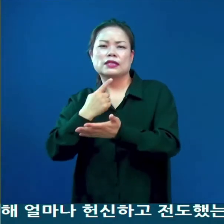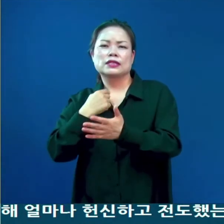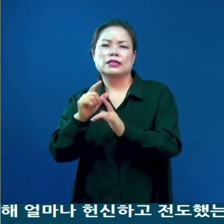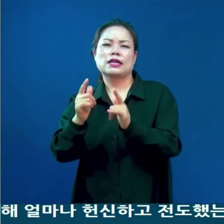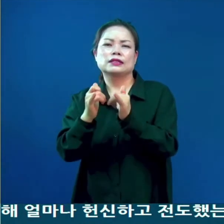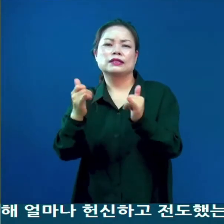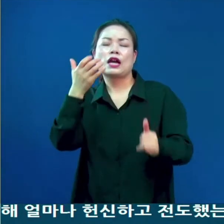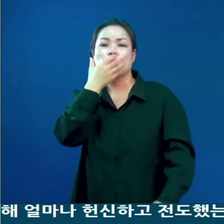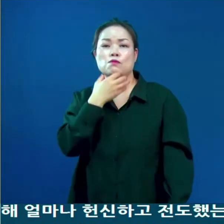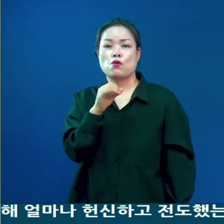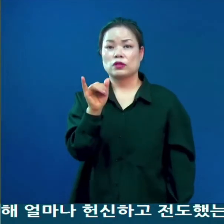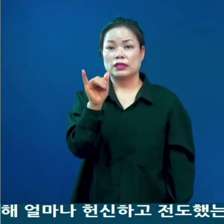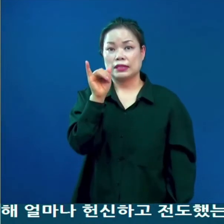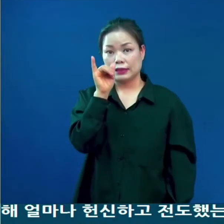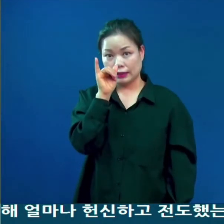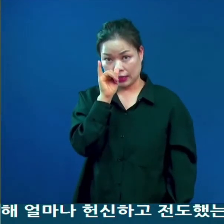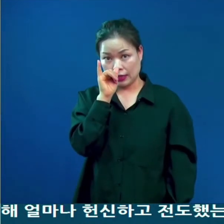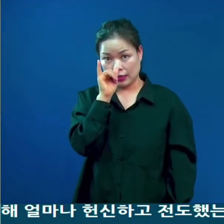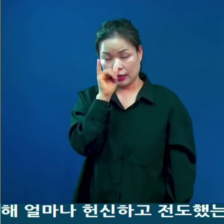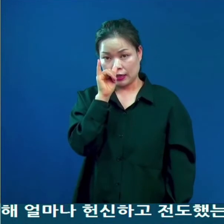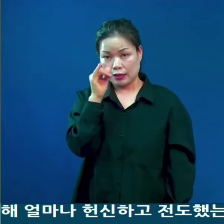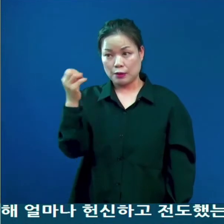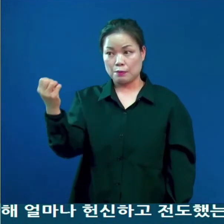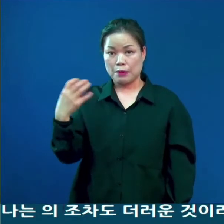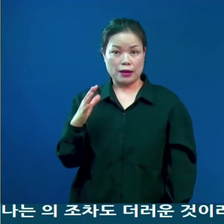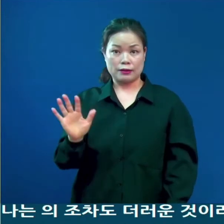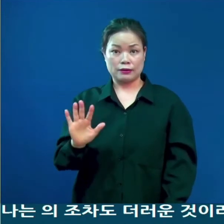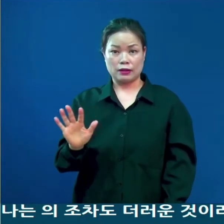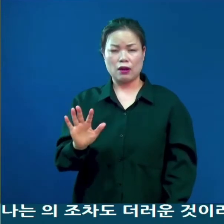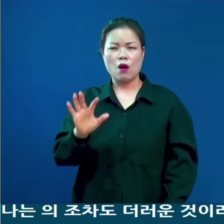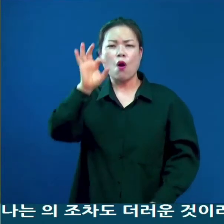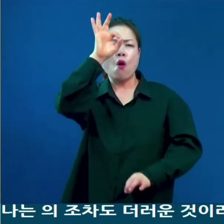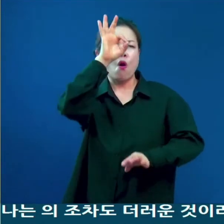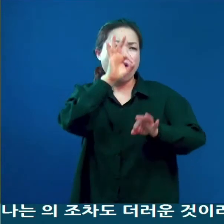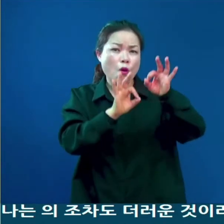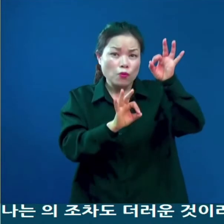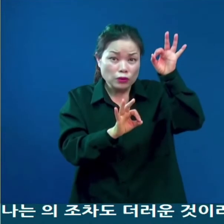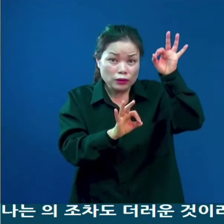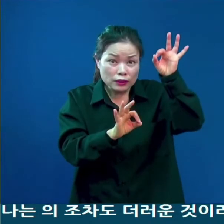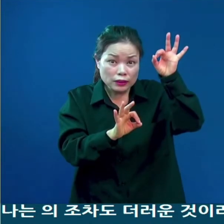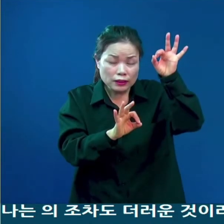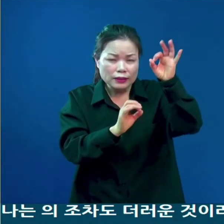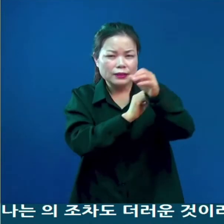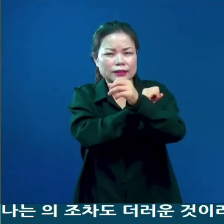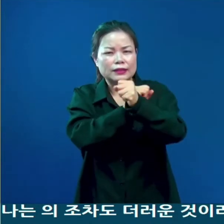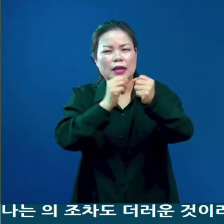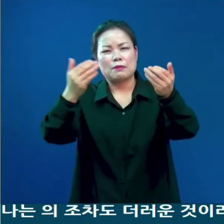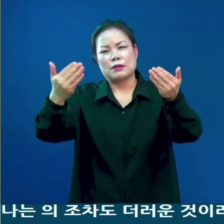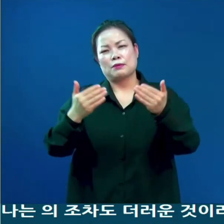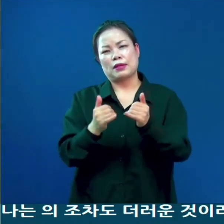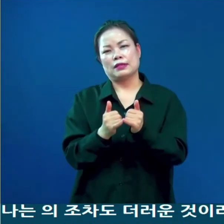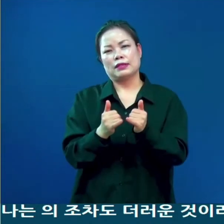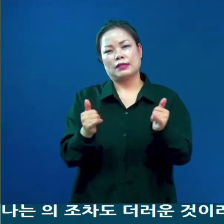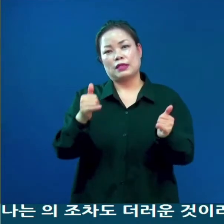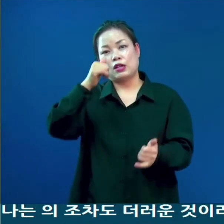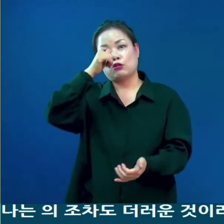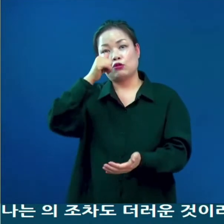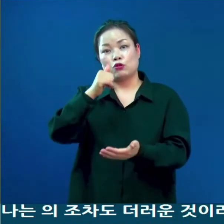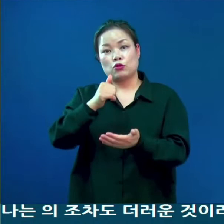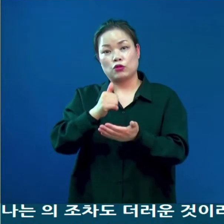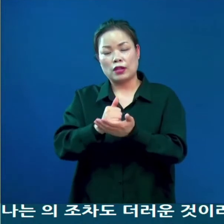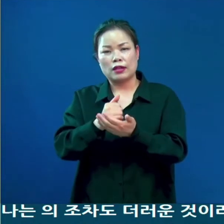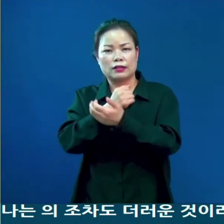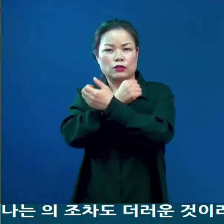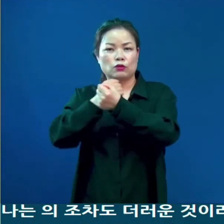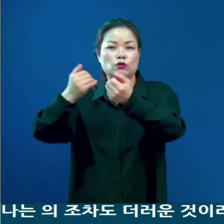자가 복이 있다, 이렇게 말을 하지 않고 허물의 사함을 받은 자, 죄가 가려진